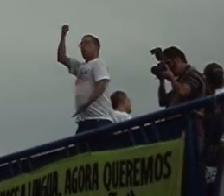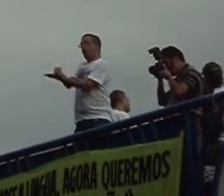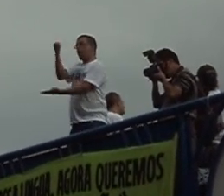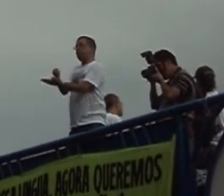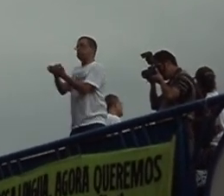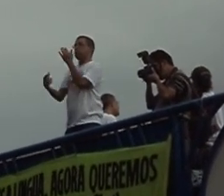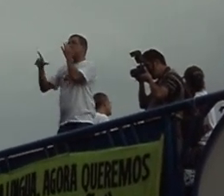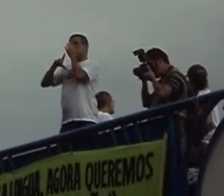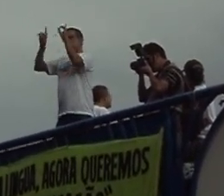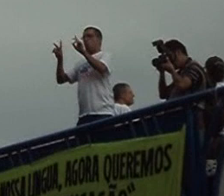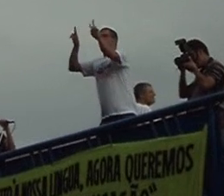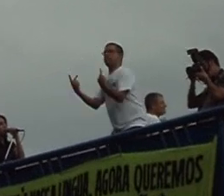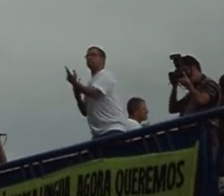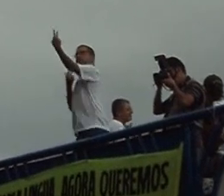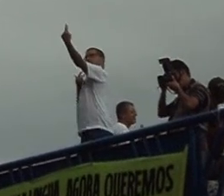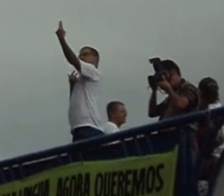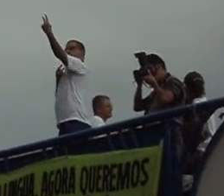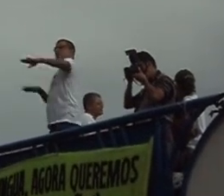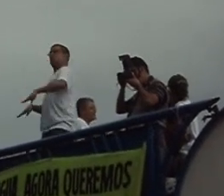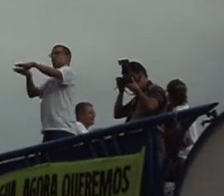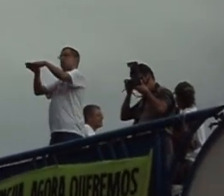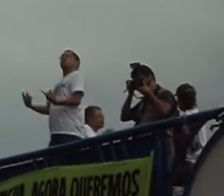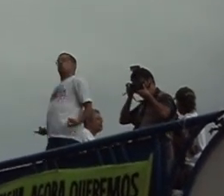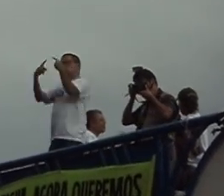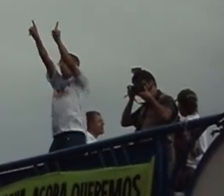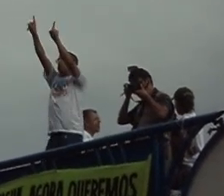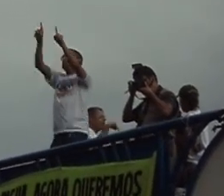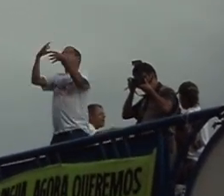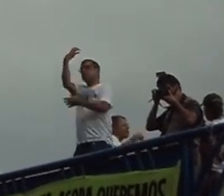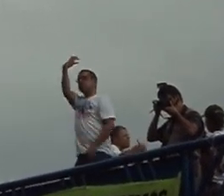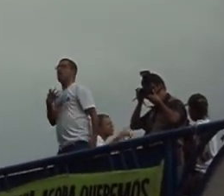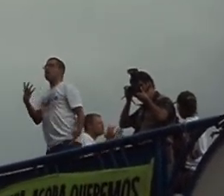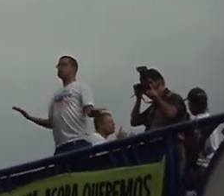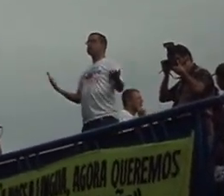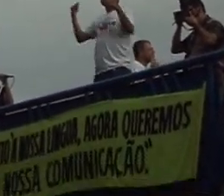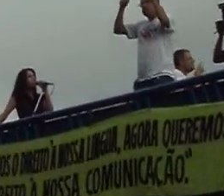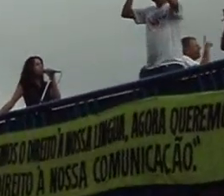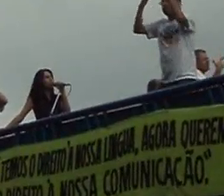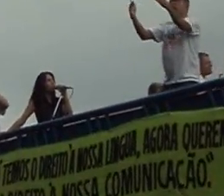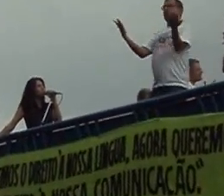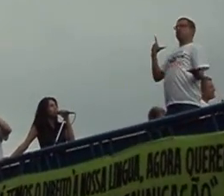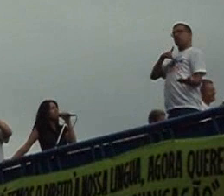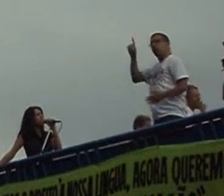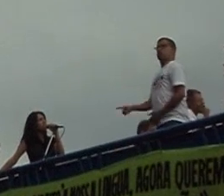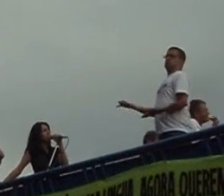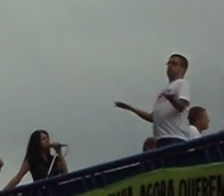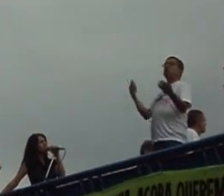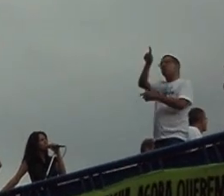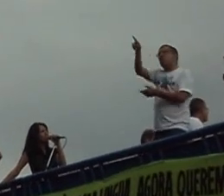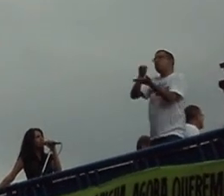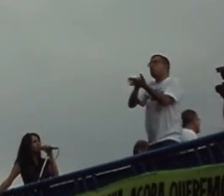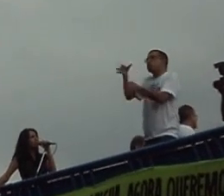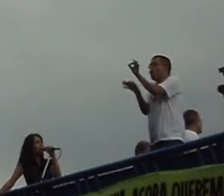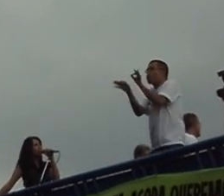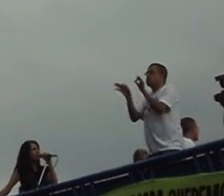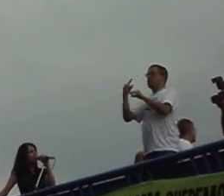Porque você escuta, você é melhor do que os brasileiros, milhões deles que não escutam? Nós estamos falando com muita seriedade aqui, isso